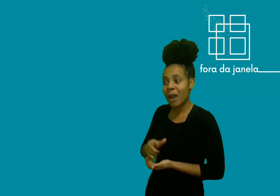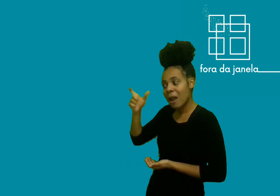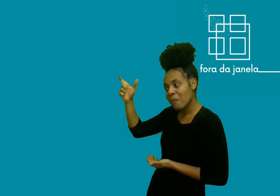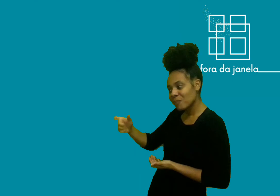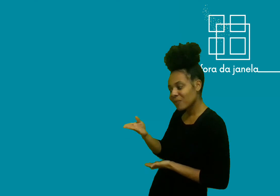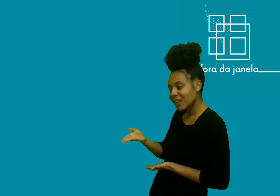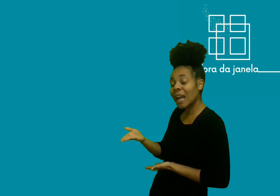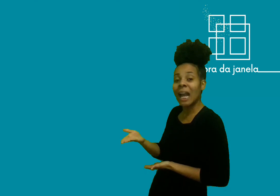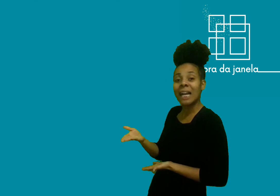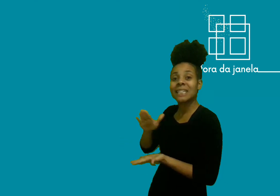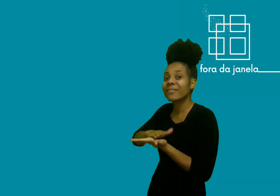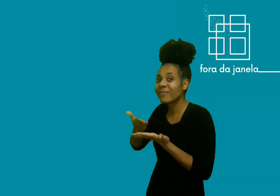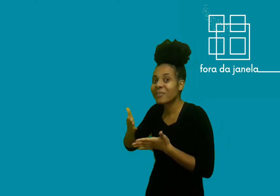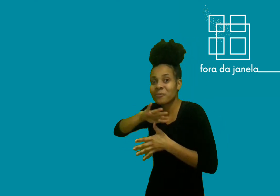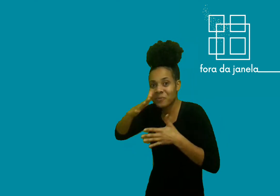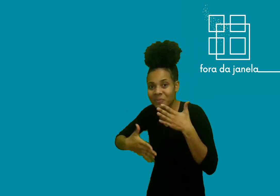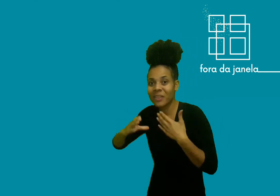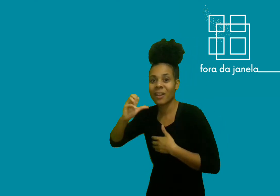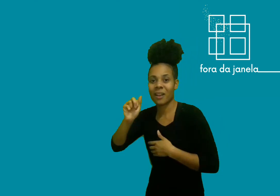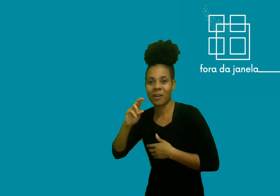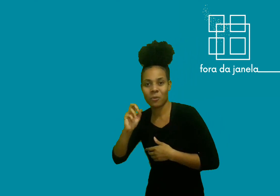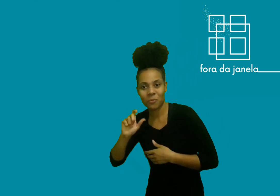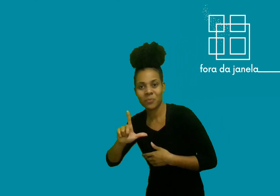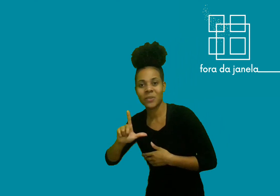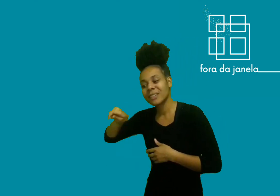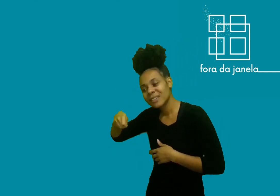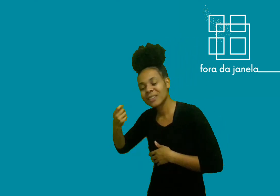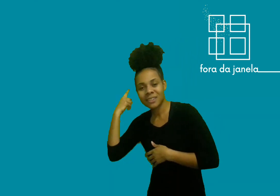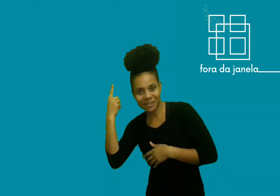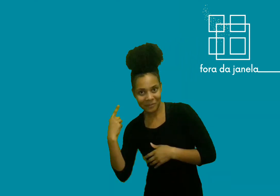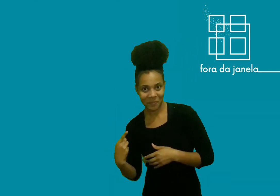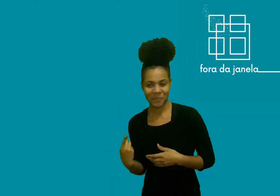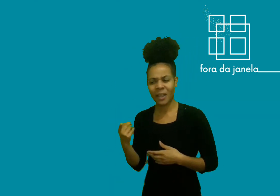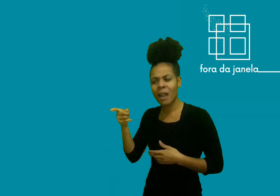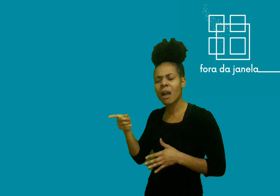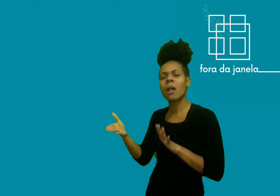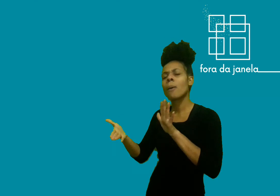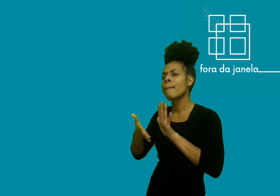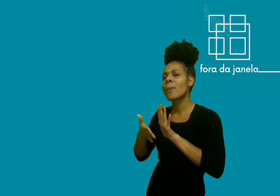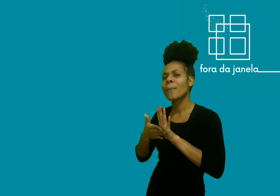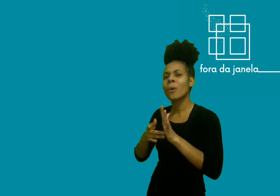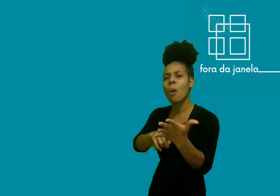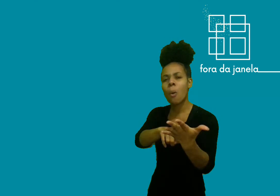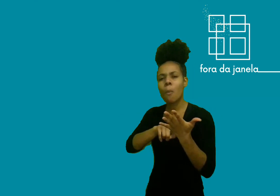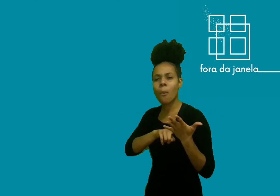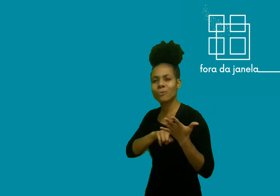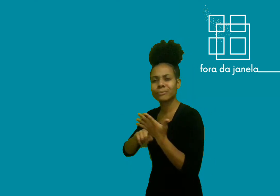e deu essa oportunidade, né, para que a gente tornasse isso possível. E no momento que isso foi proposto para nós, a